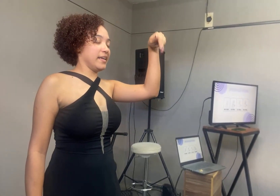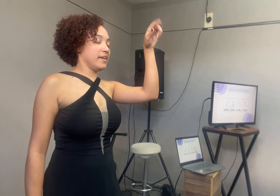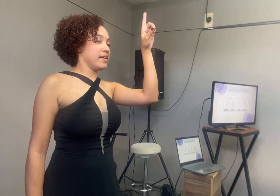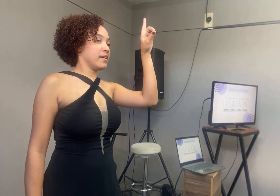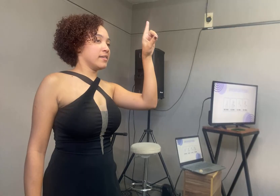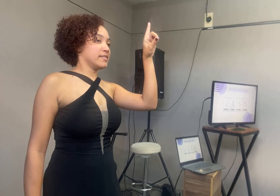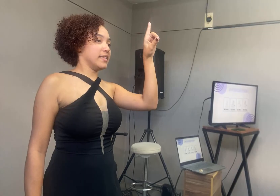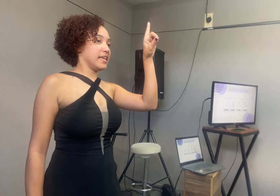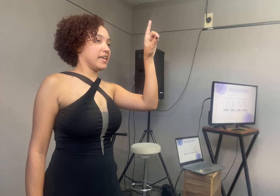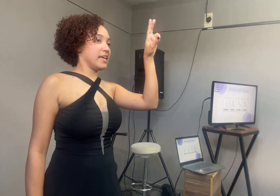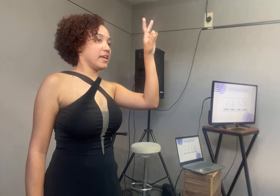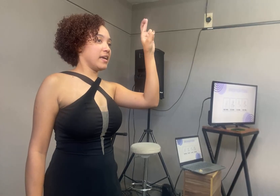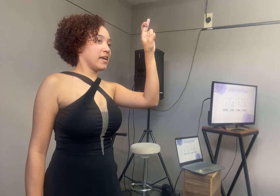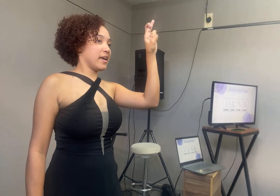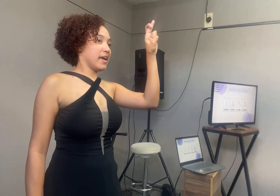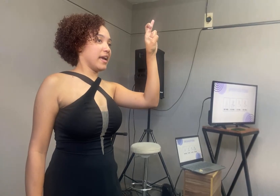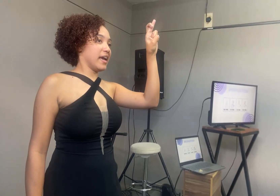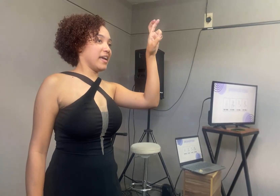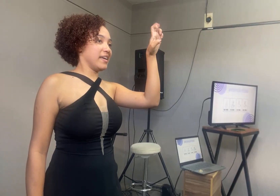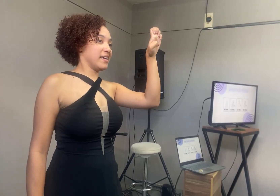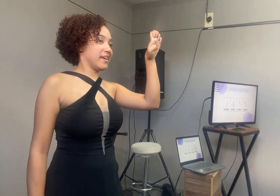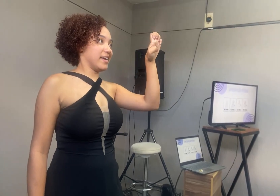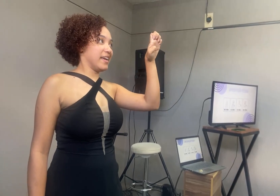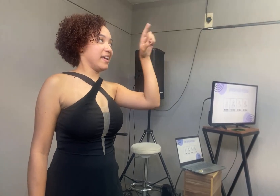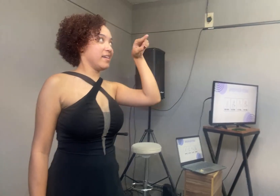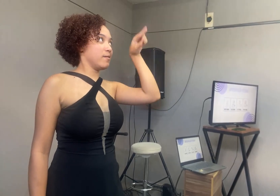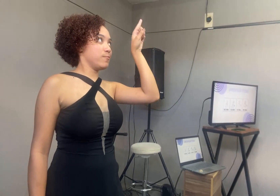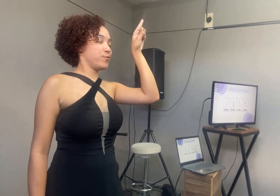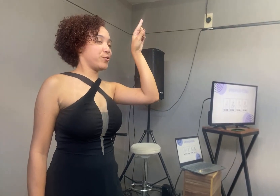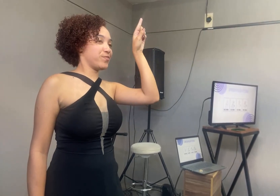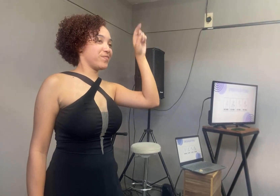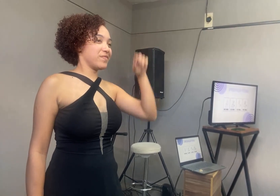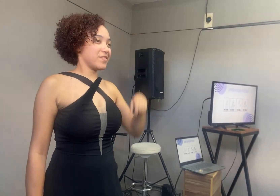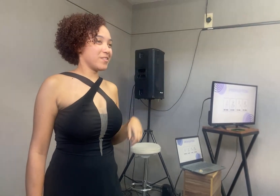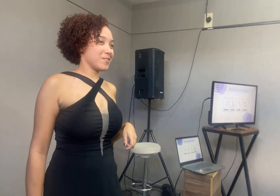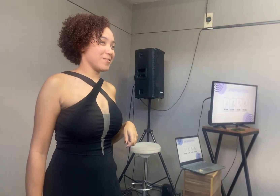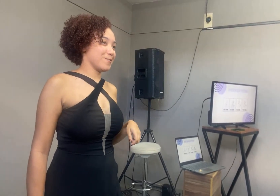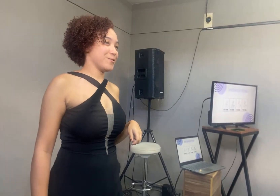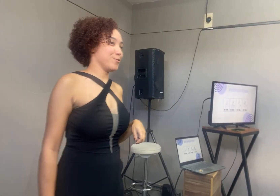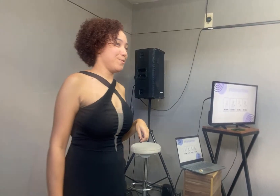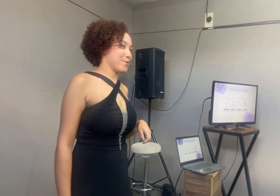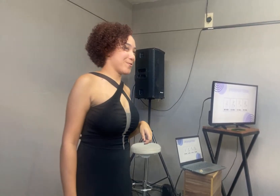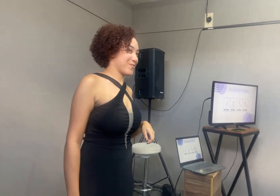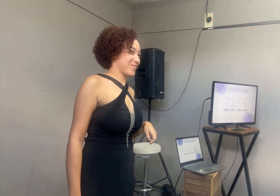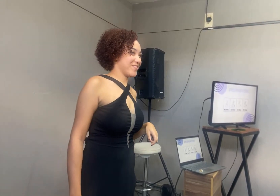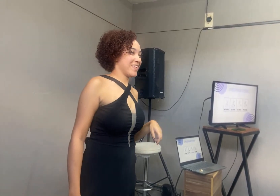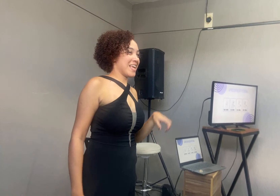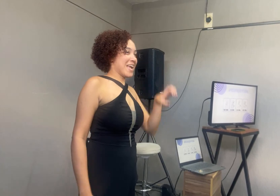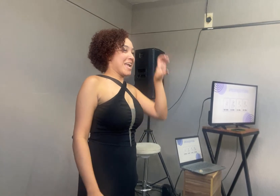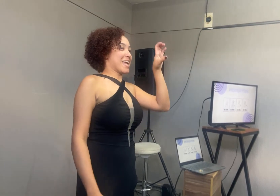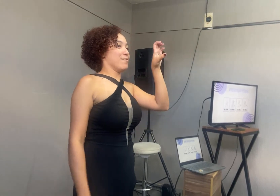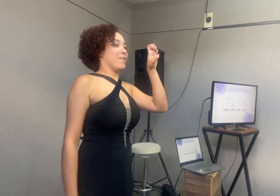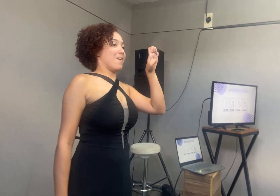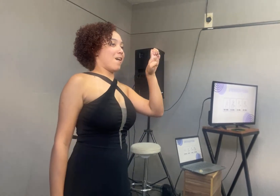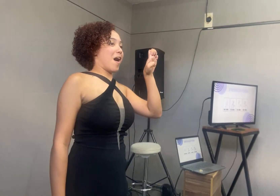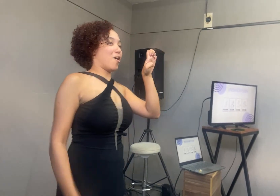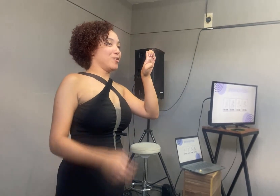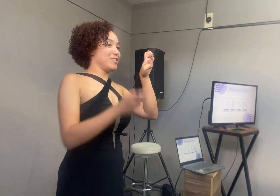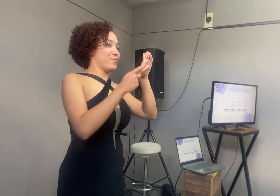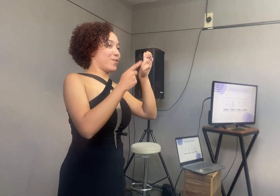N, D, L, E. Subiu. Porque aonde